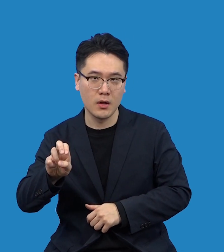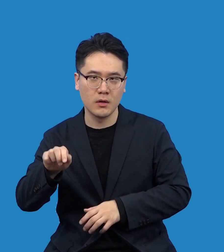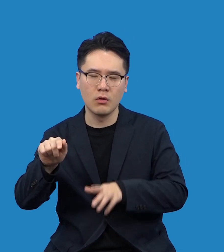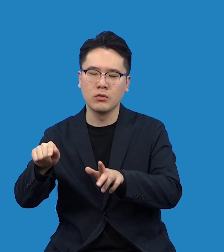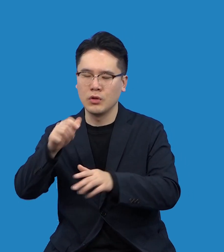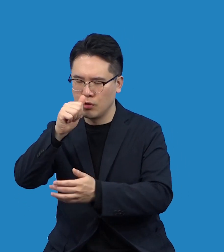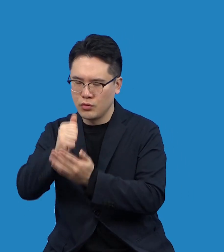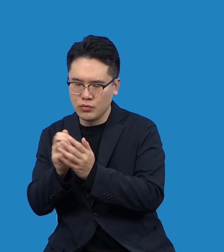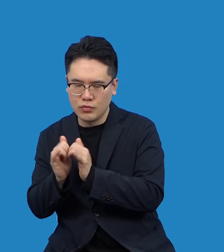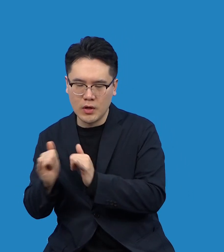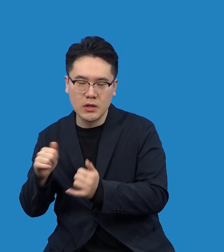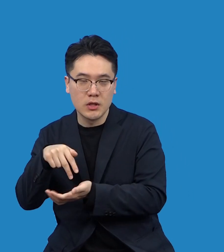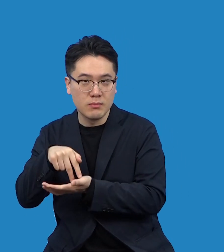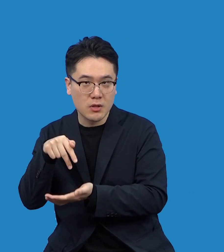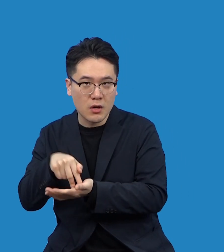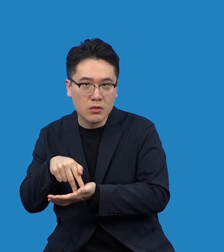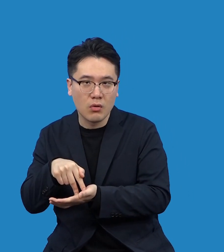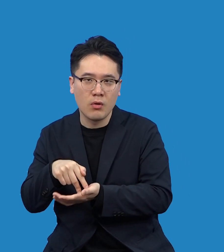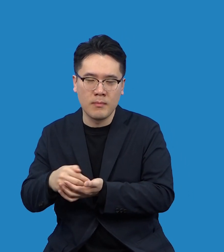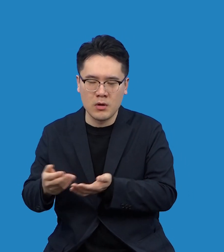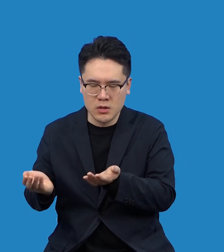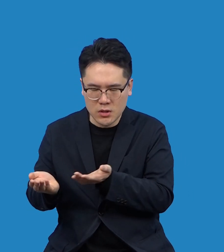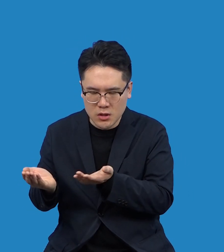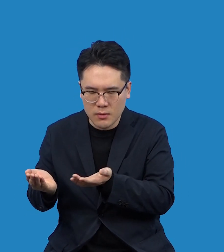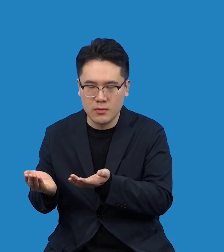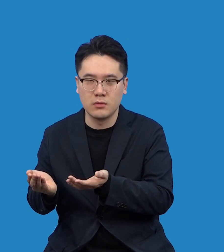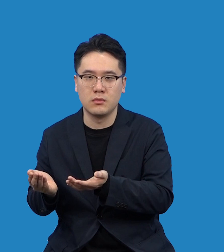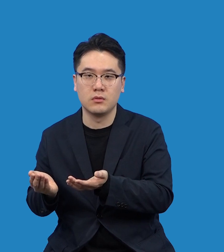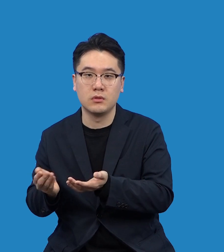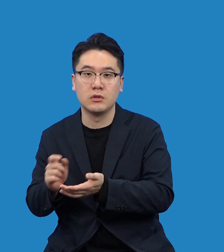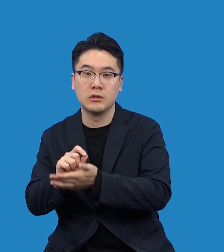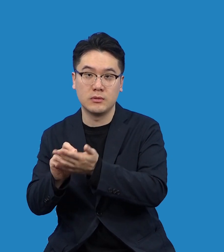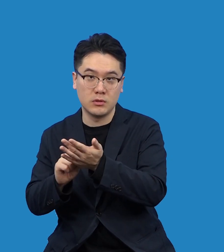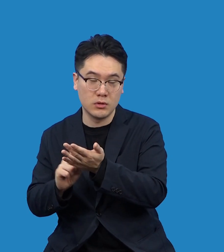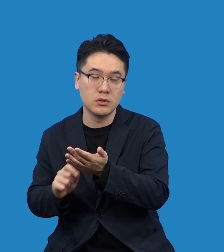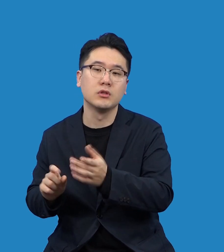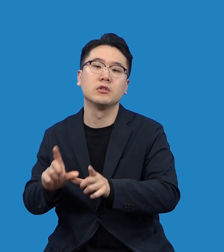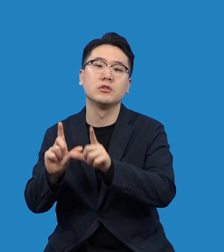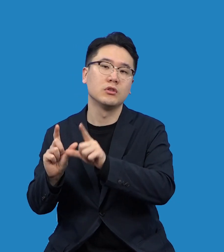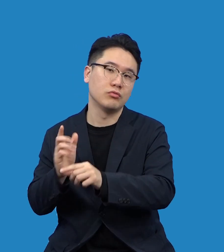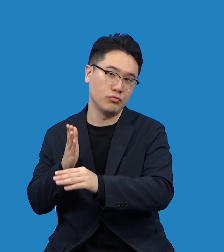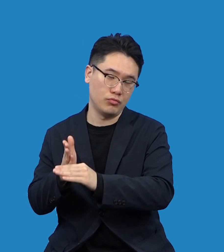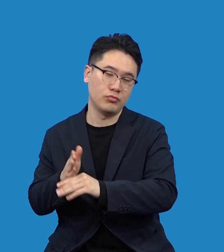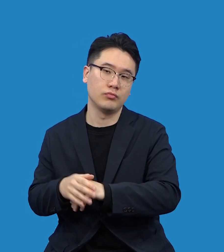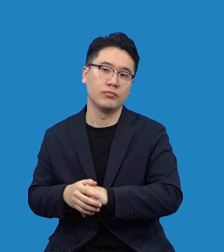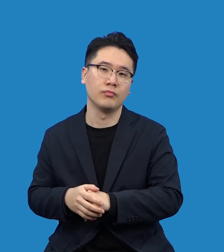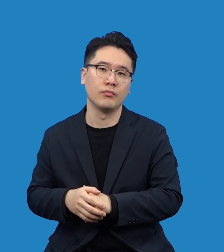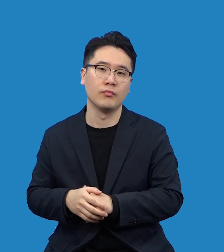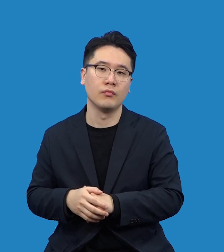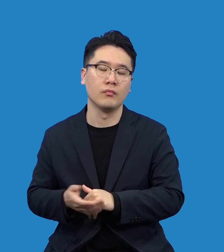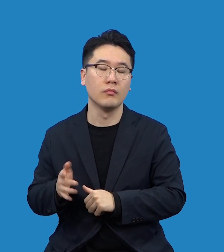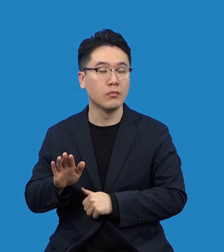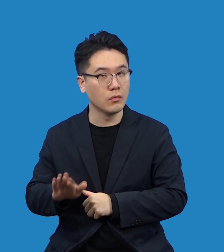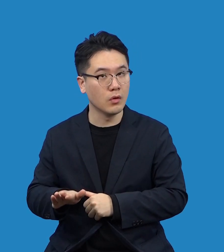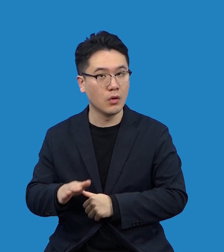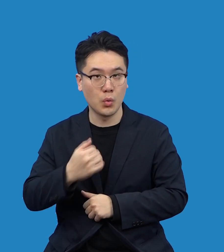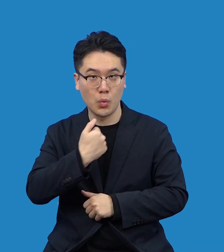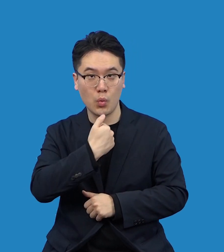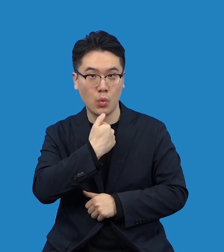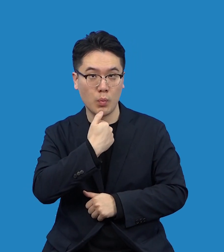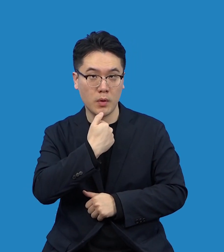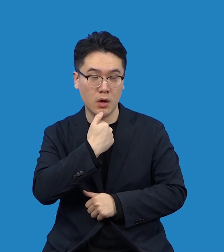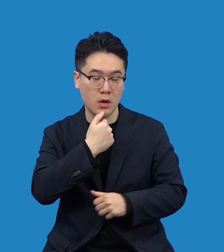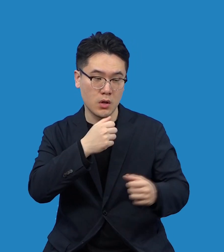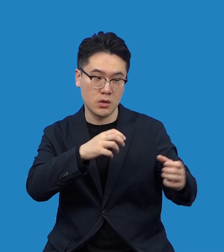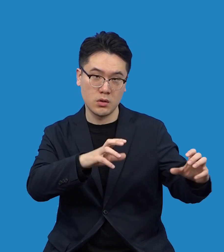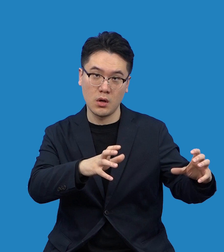거기에서 중노동하면서 지내고 있지 않습니까? 근데 요한이 보니까 그 로마 제국, 즉